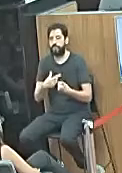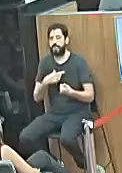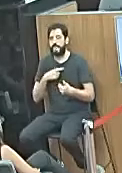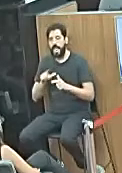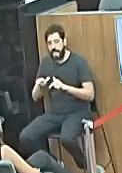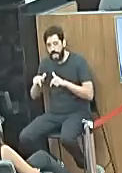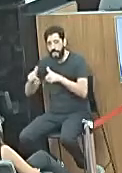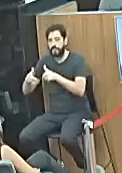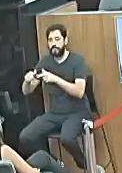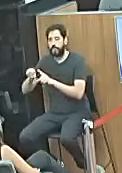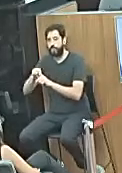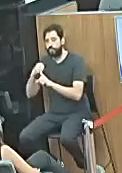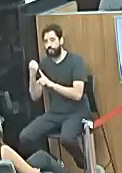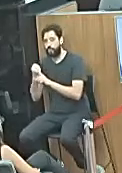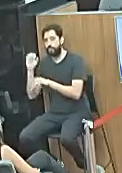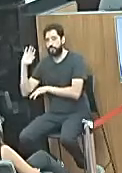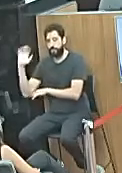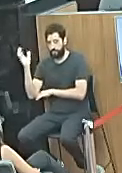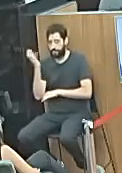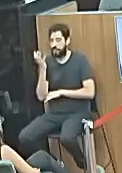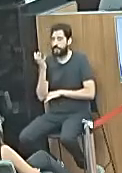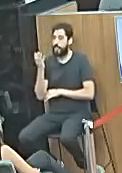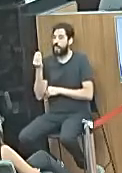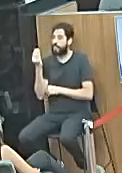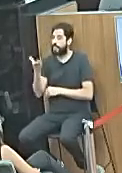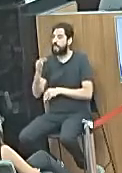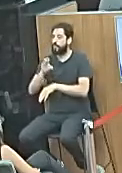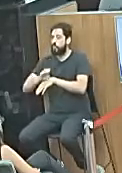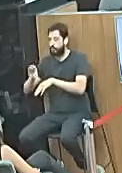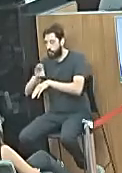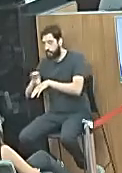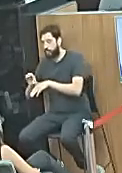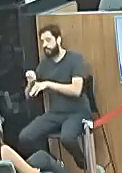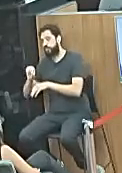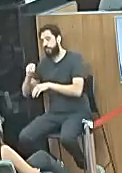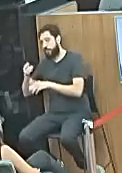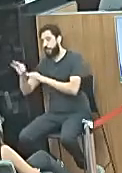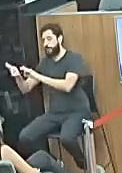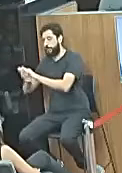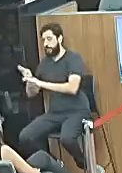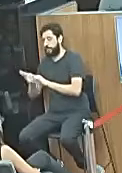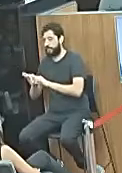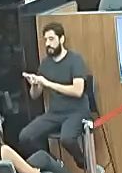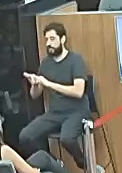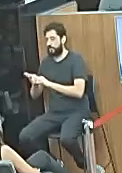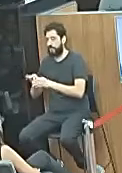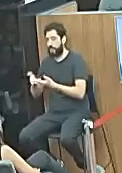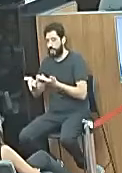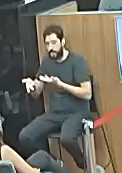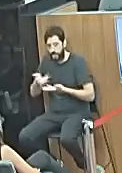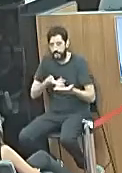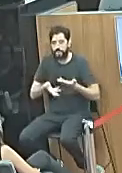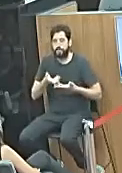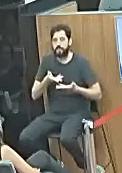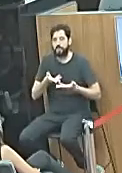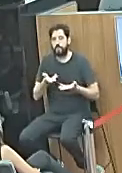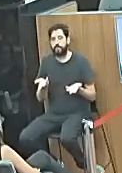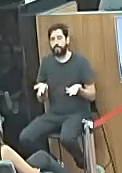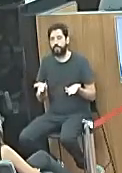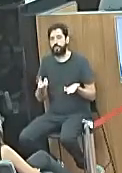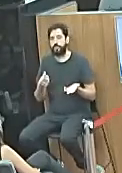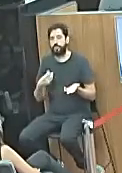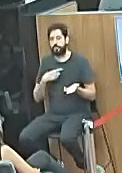implantadas em cursos ou planejadas na área relação de outorgas por ventura